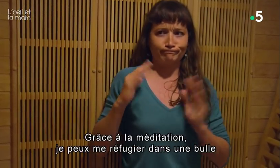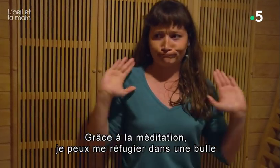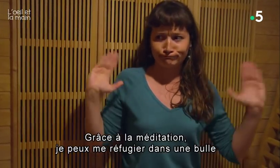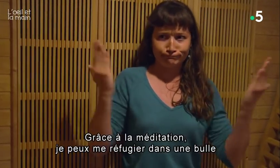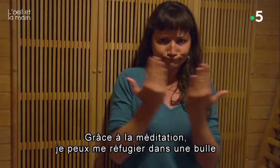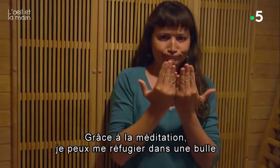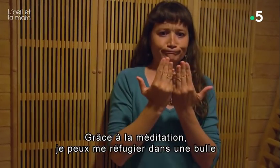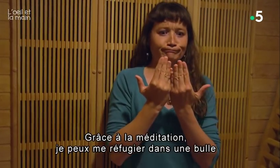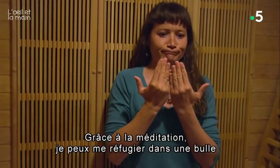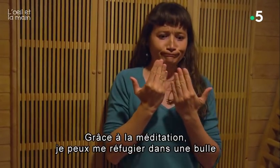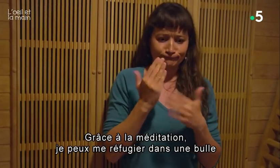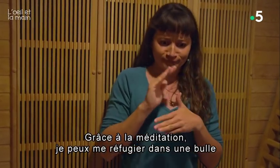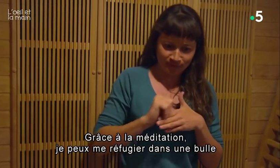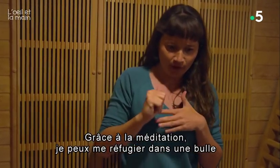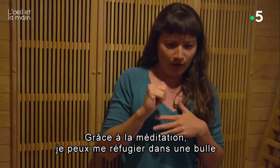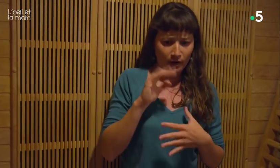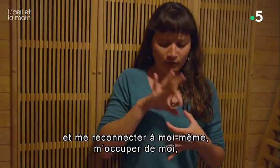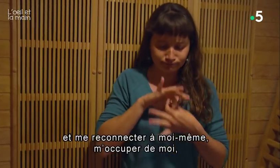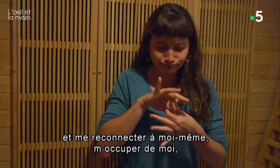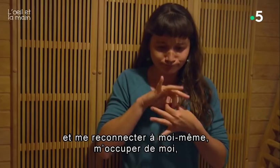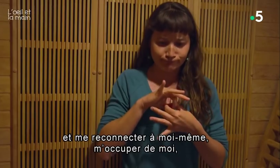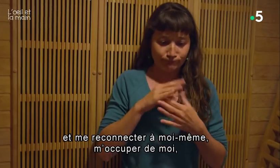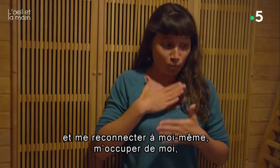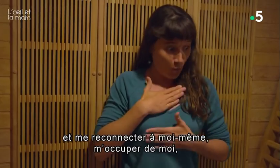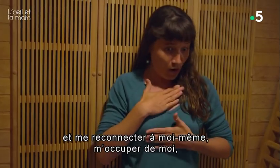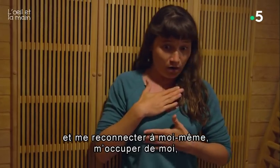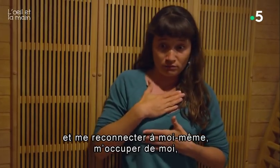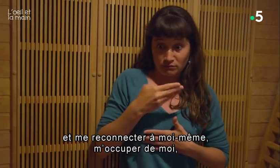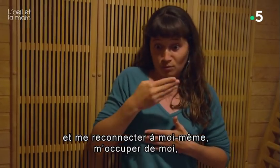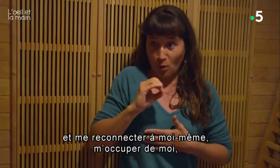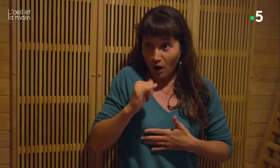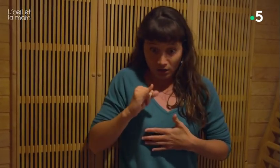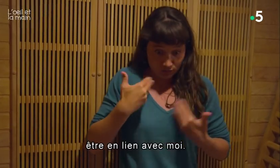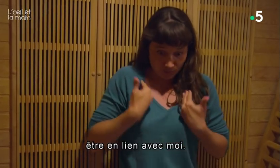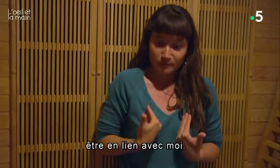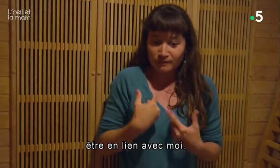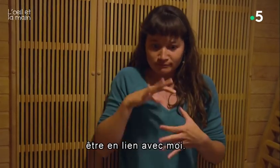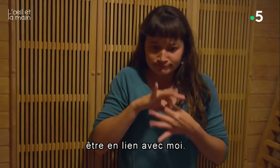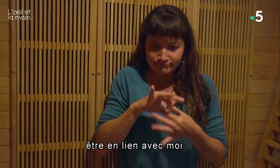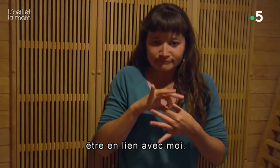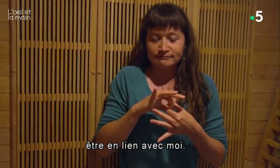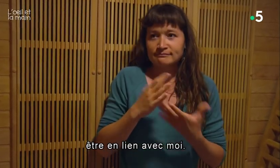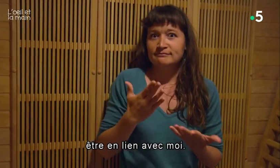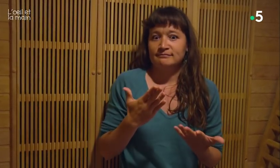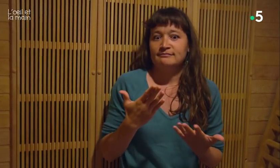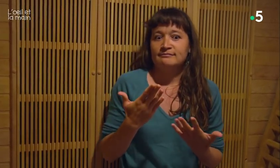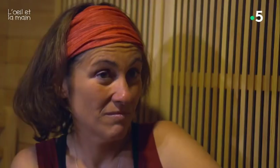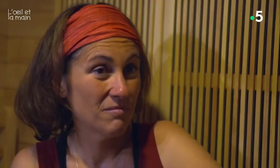Grâce à la méditation, je peux me réfugier dans une bulle et me reconnecter à moi-même, m'occuper de moi, être en lien avec moi.